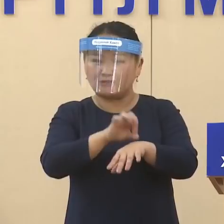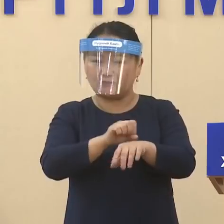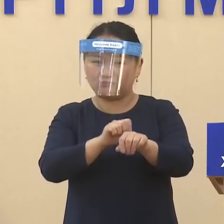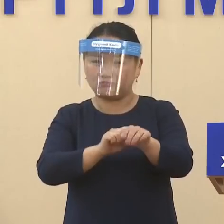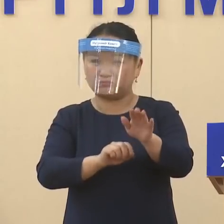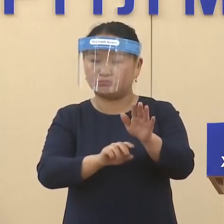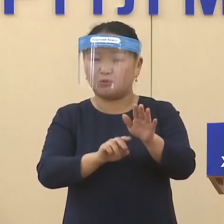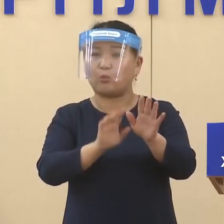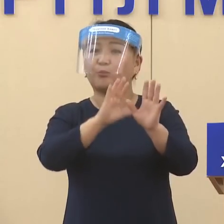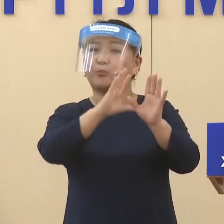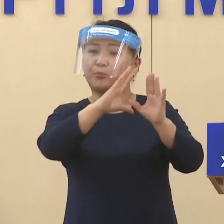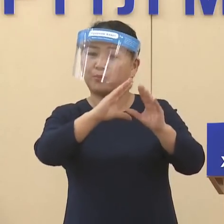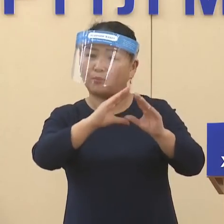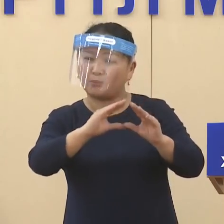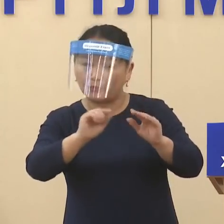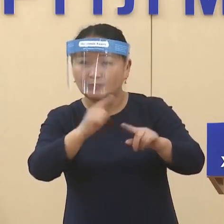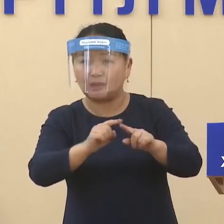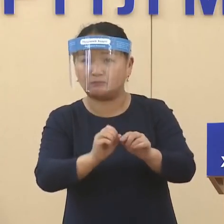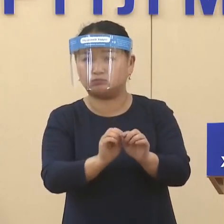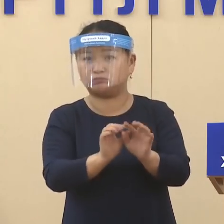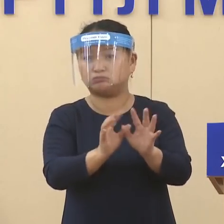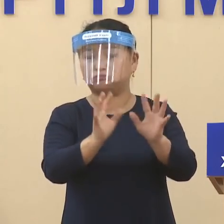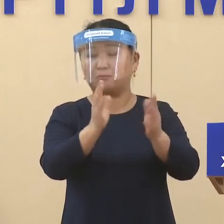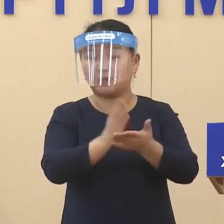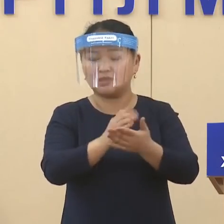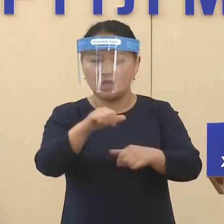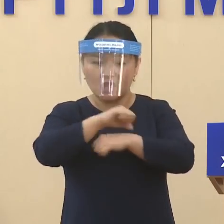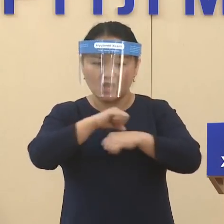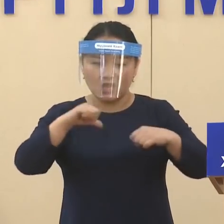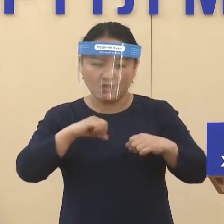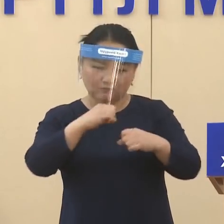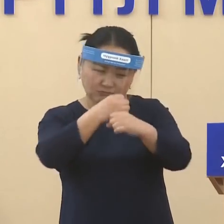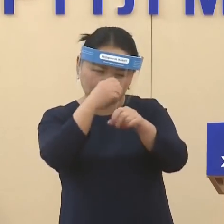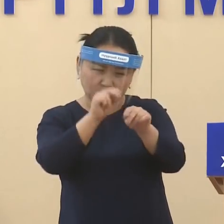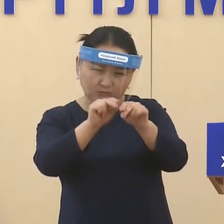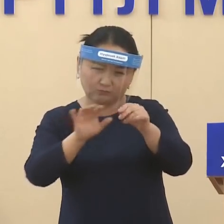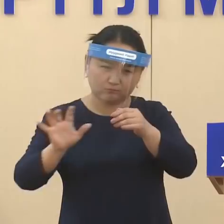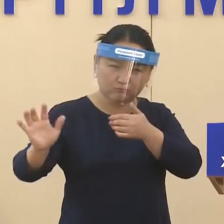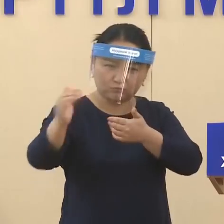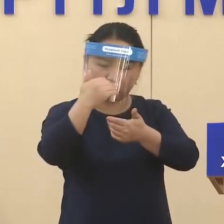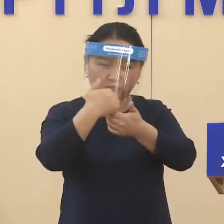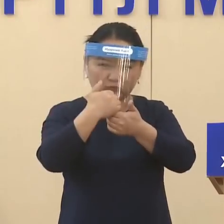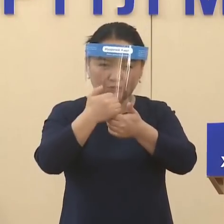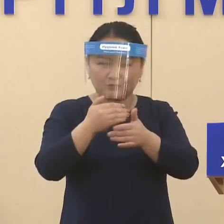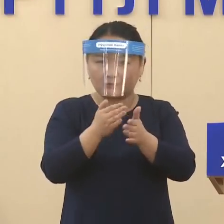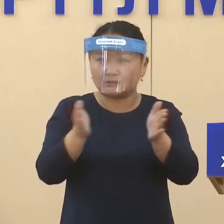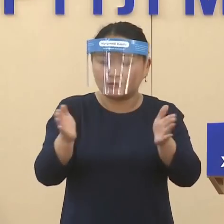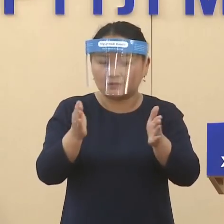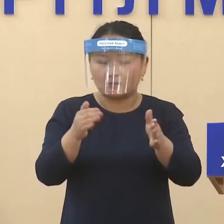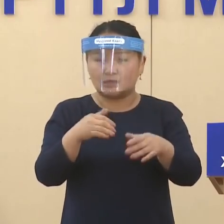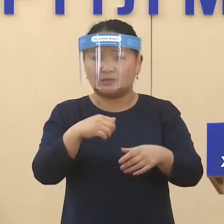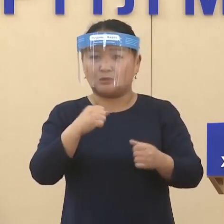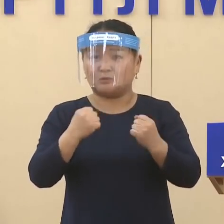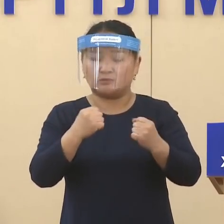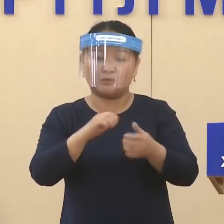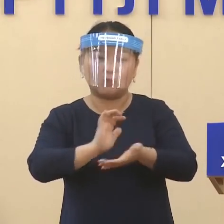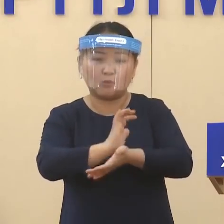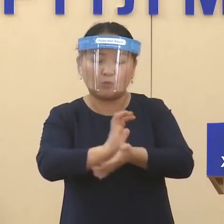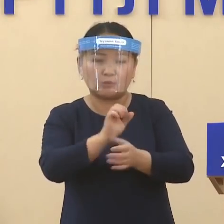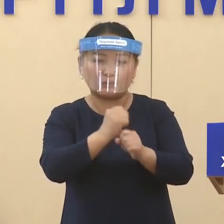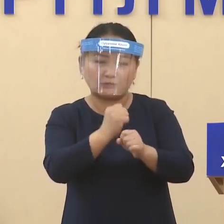За үүнтэй холбогдуулан ард иргэдийг шинжилгээнд хамруулах ажлыг өргөтгөж эрчимжүүлэх замаар халдварын их